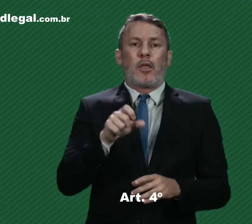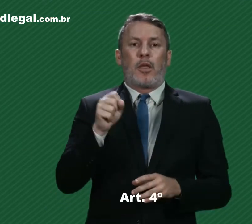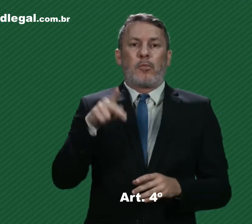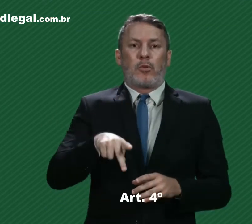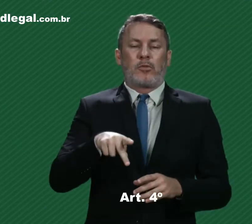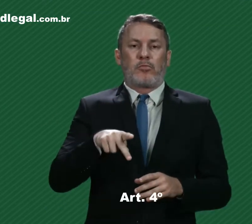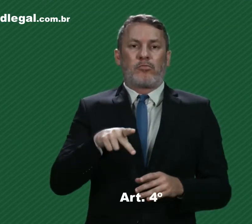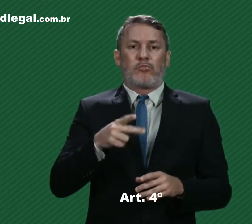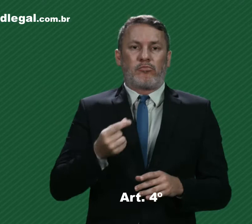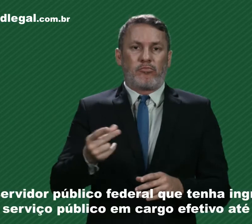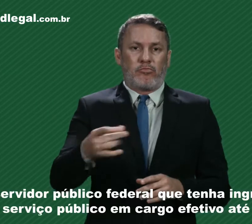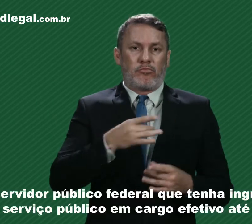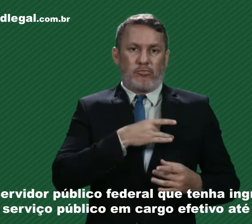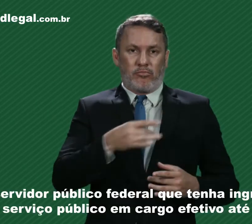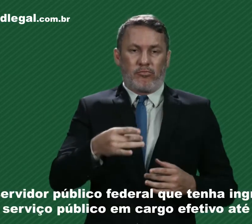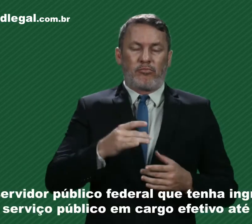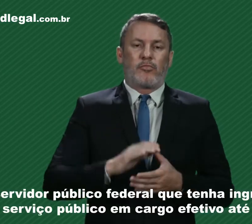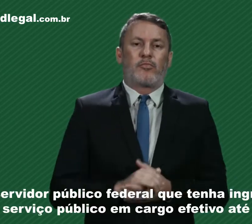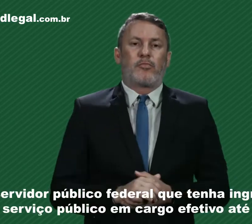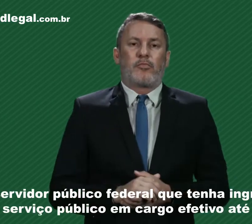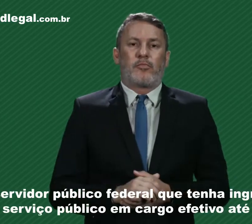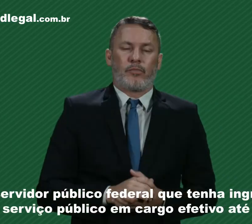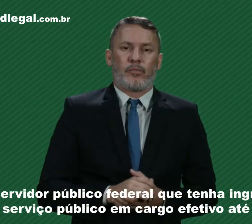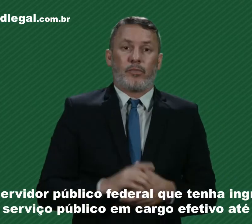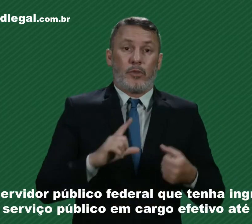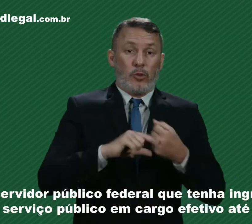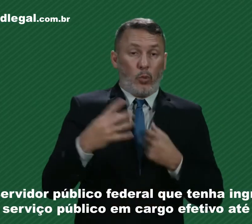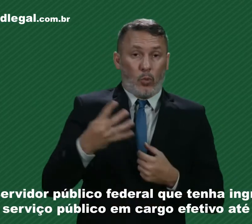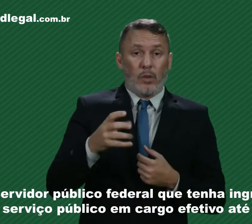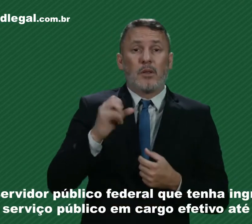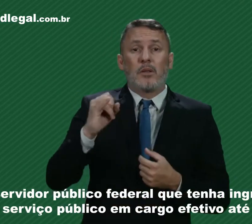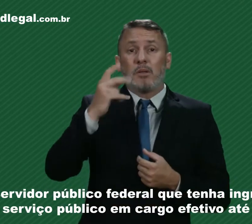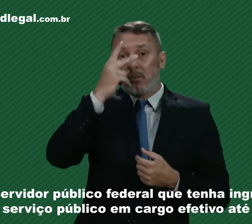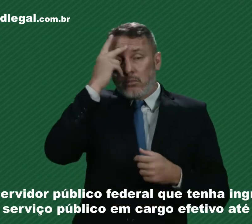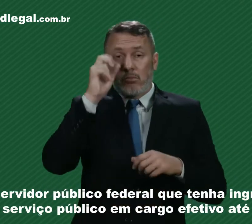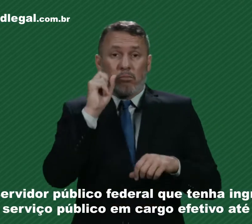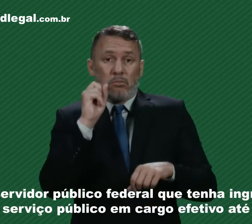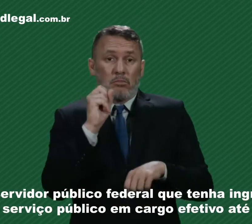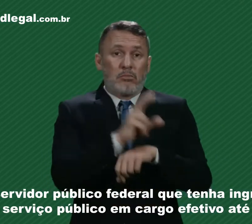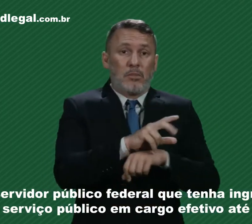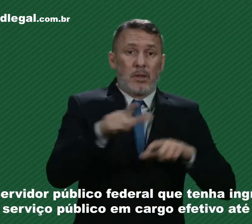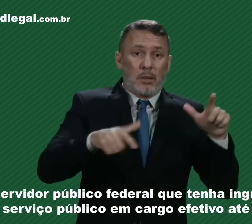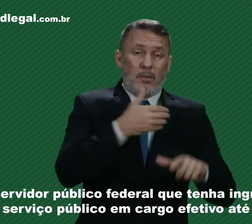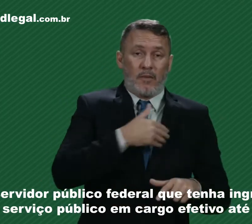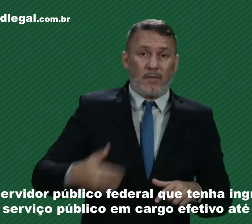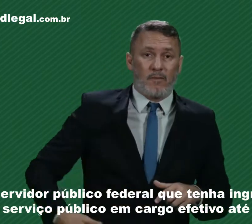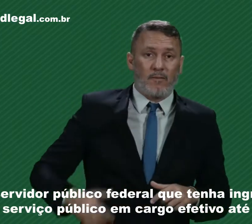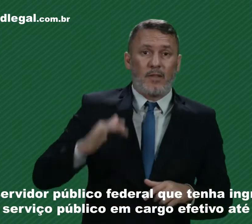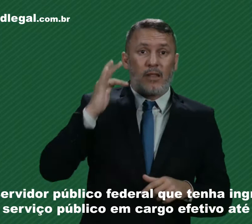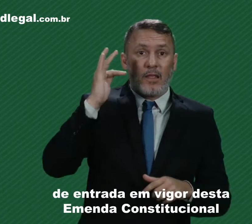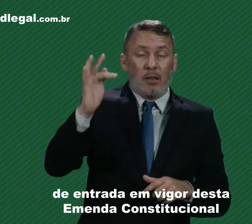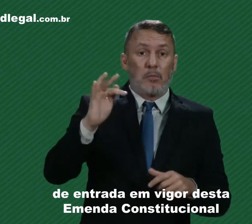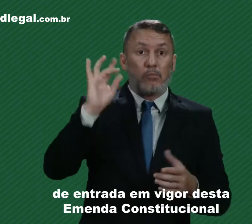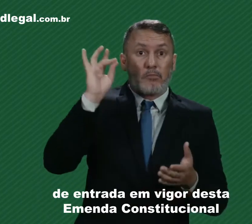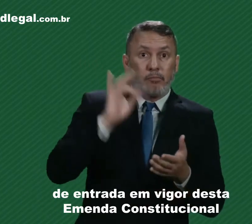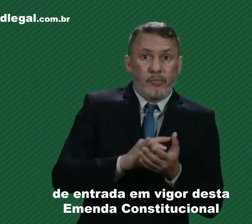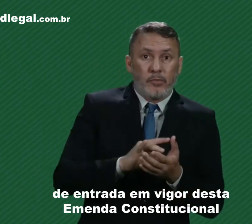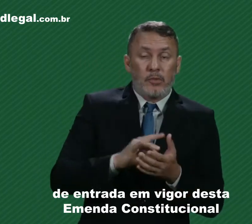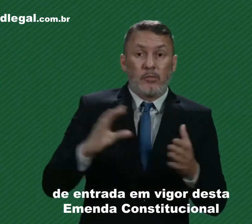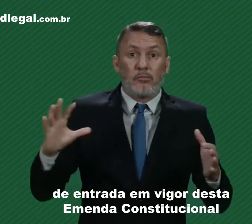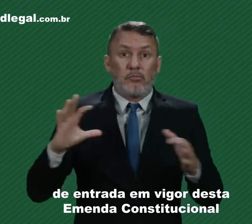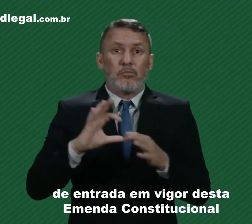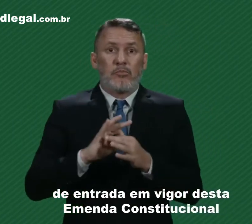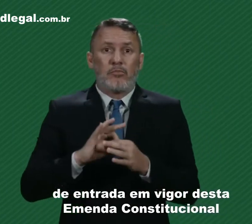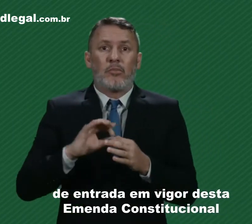compulsória. Artigo 4º. O servidor público federal que tenha ingressado no serviço público em cargo efetivo até a data de entrada